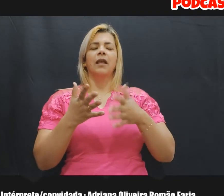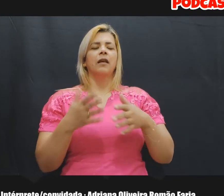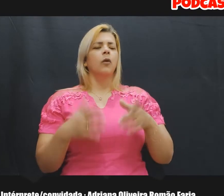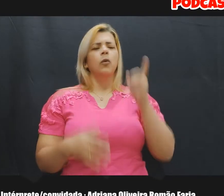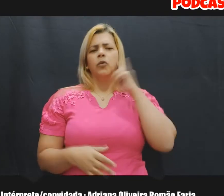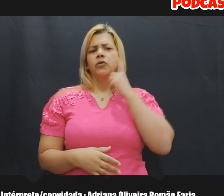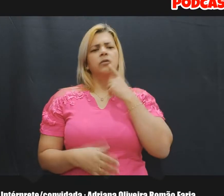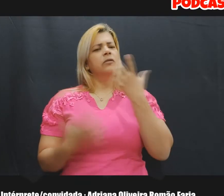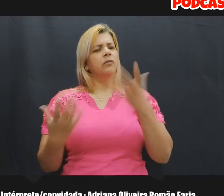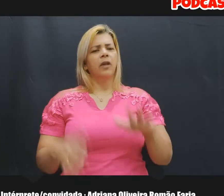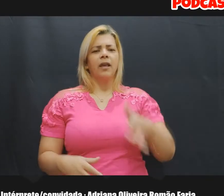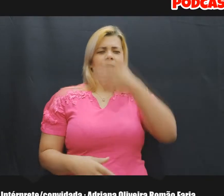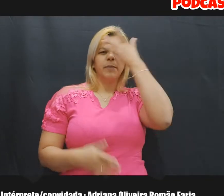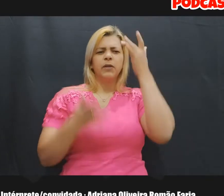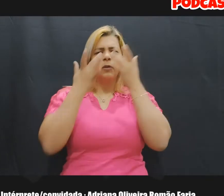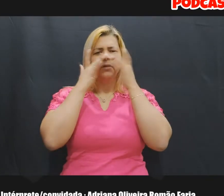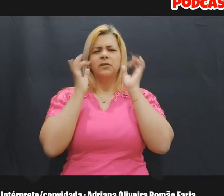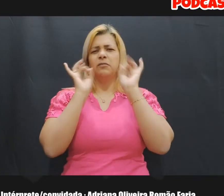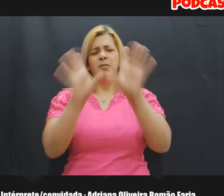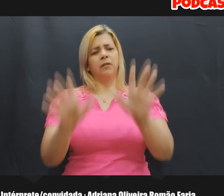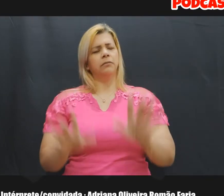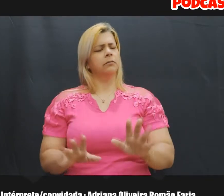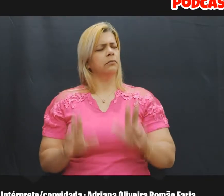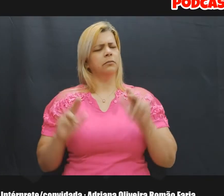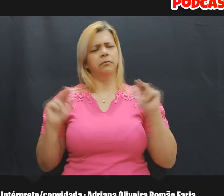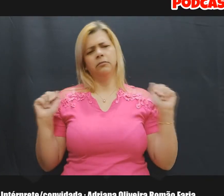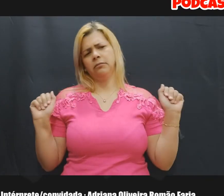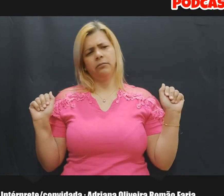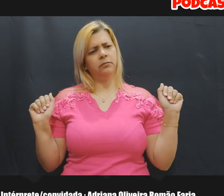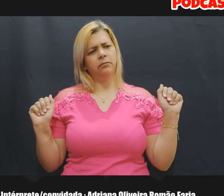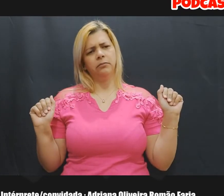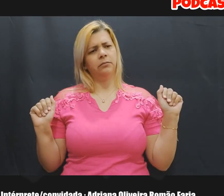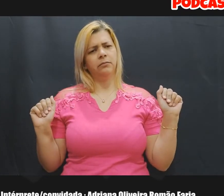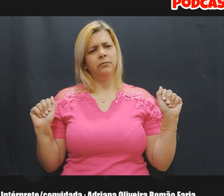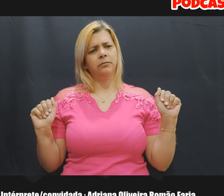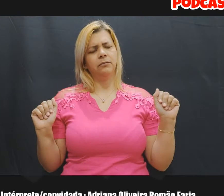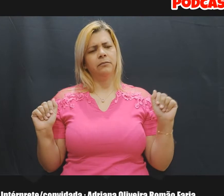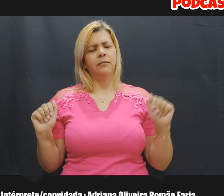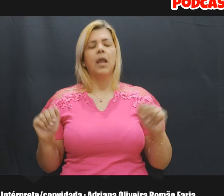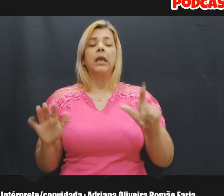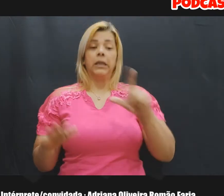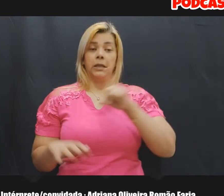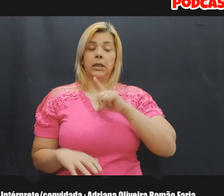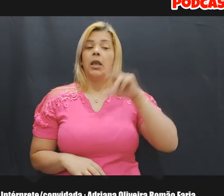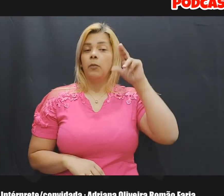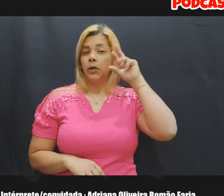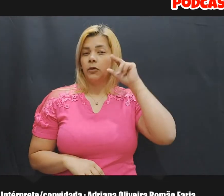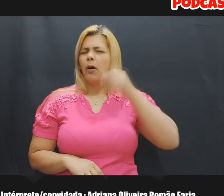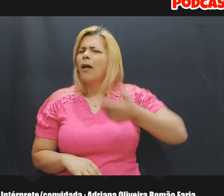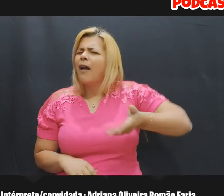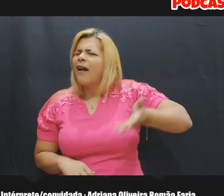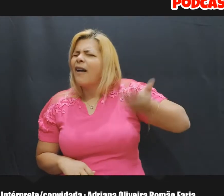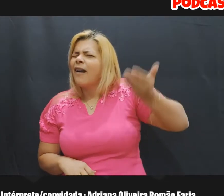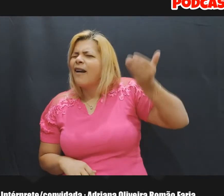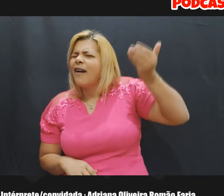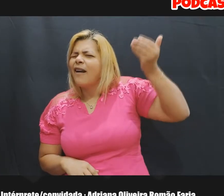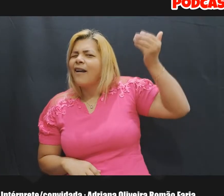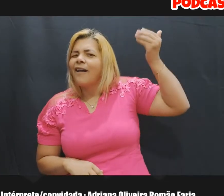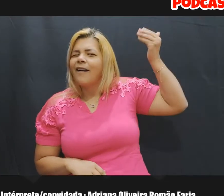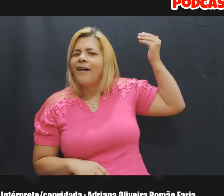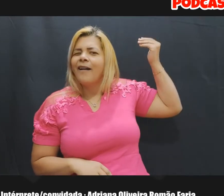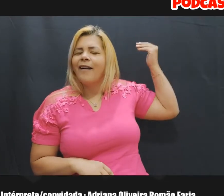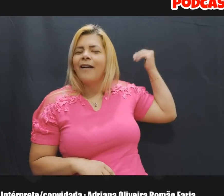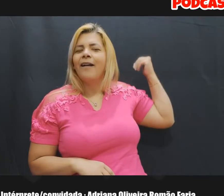excluído da sociedade como era antes. Porque se a gente pegar uma história lá do passado dos